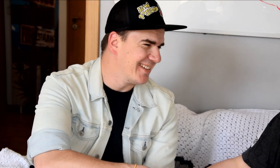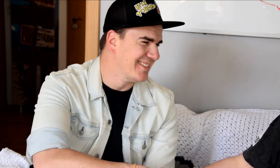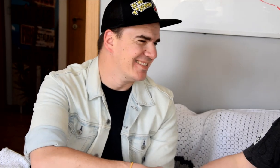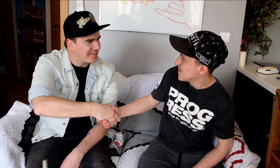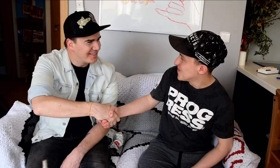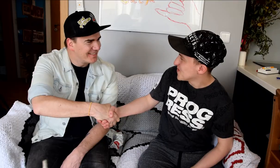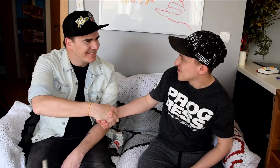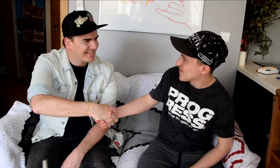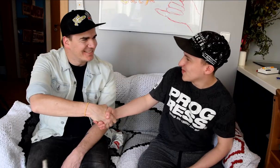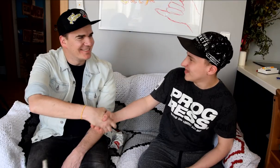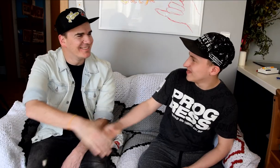ahoj.